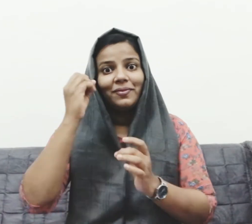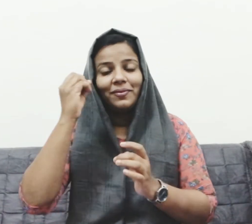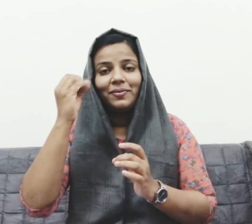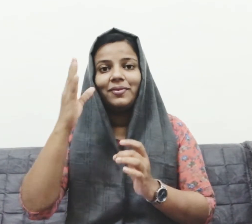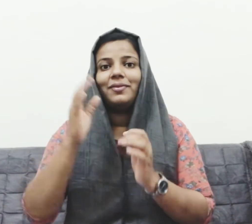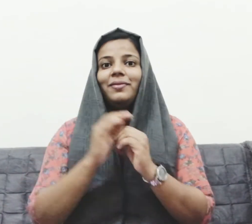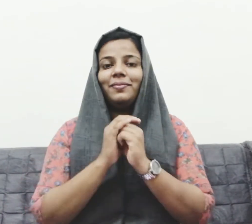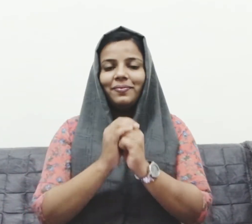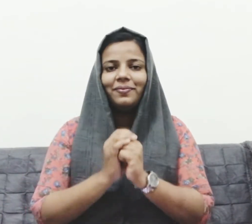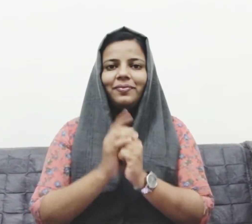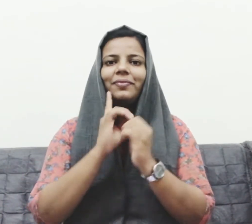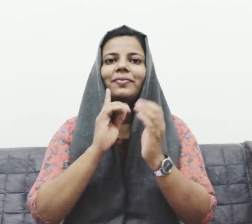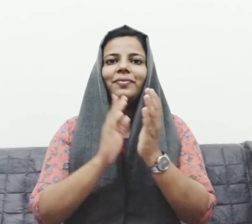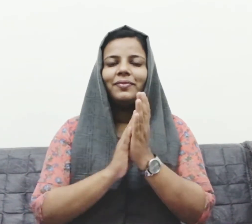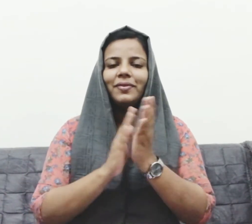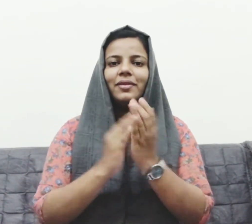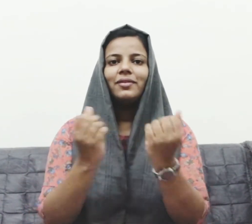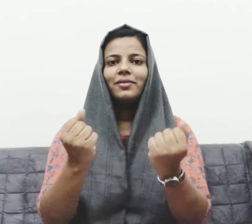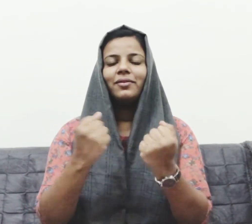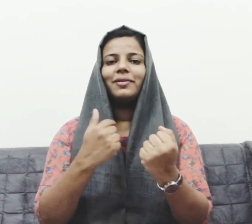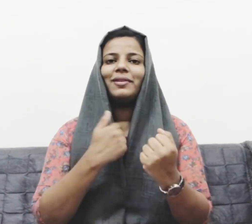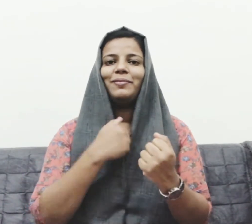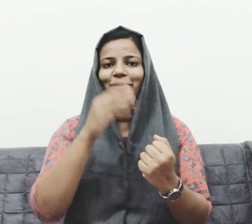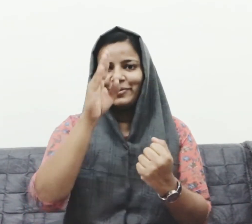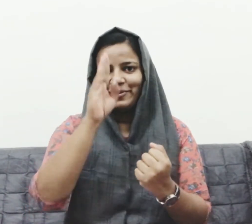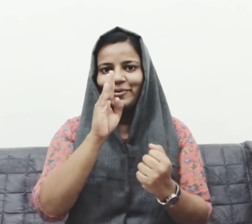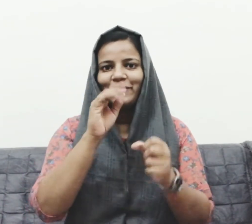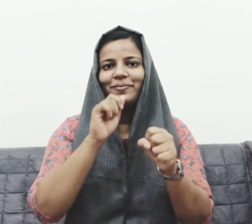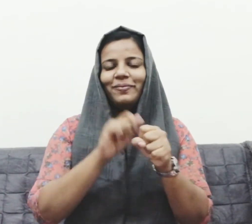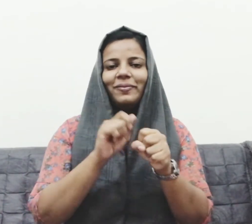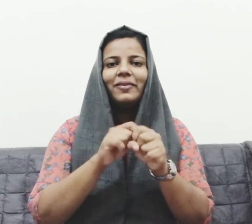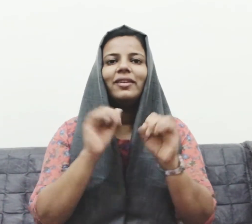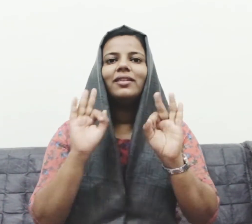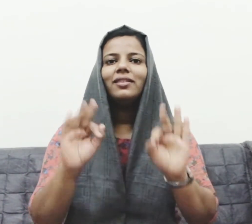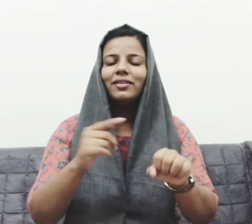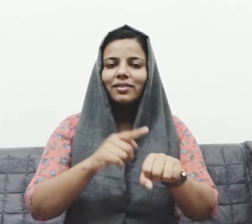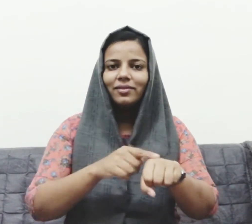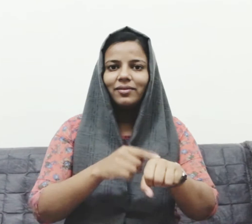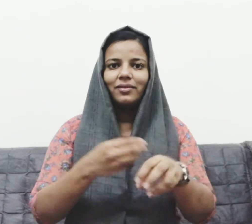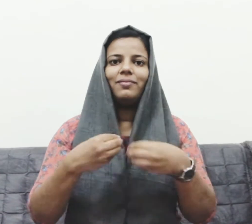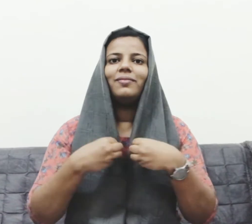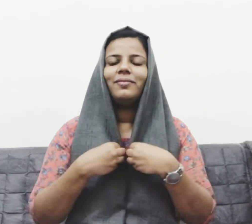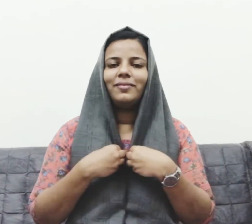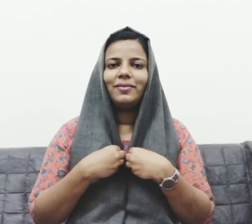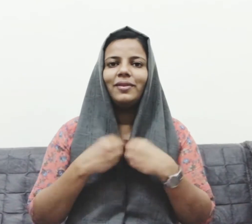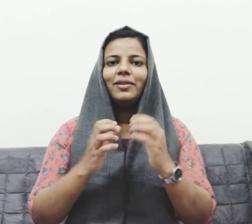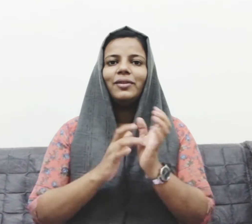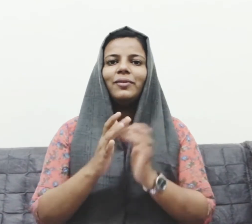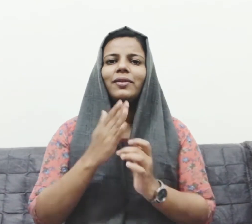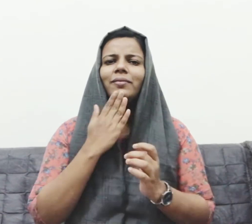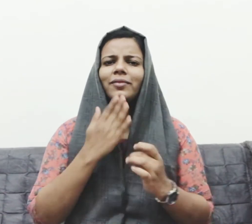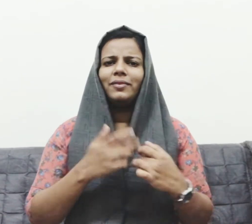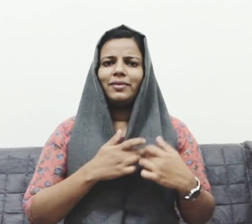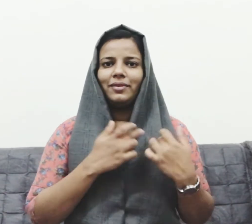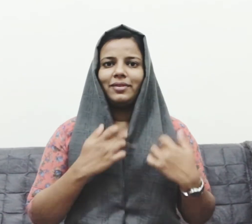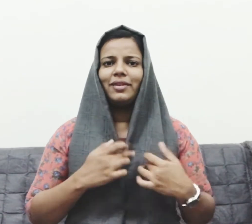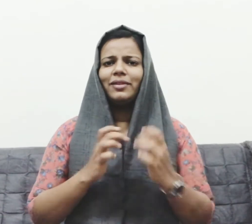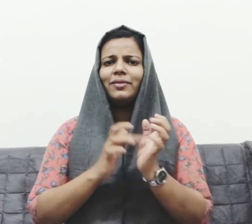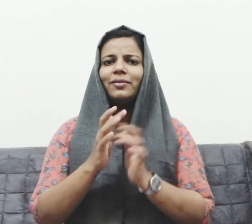കർത്താവിനെ ആരാധിക്കുവാൻ സ്തുതിക്കുവാൻ സർവശക്തനായ നമ്മുടെ പിതാവ് ഒരുക്കി തന്നിരിക്കുന്ന നല്ല സാവകാശത്തിനായിട്ട് നമുക്ക് നന്ദി നിറഞ്ഞ ഹൃദയത്തോടെ കർത്താവിന്